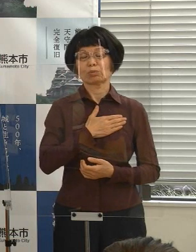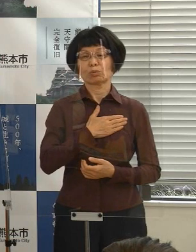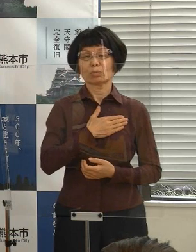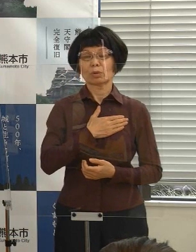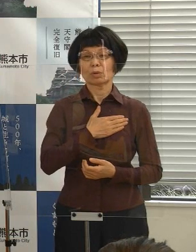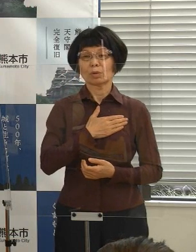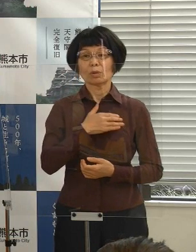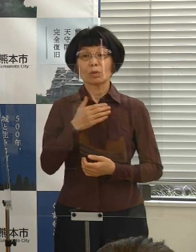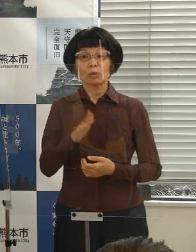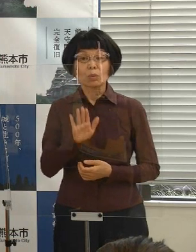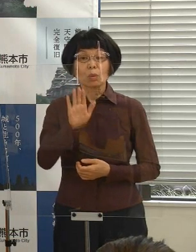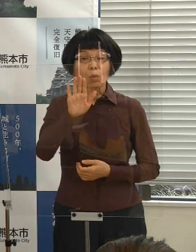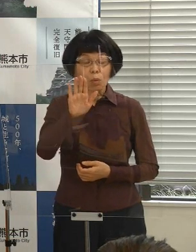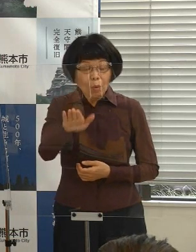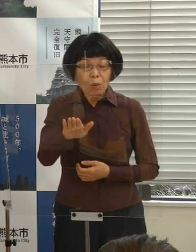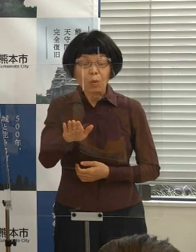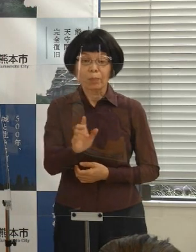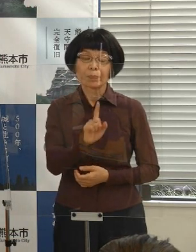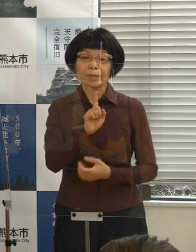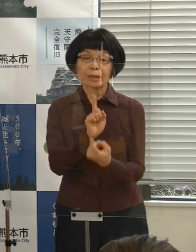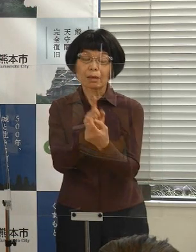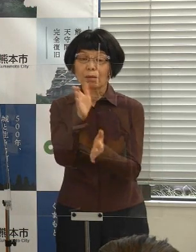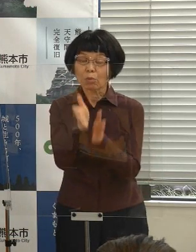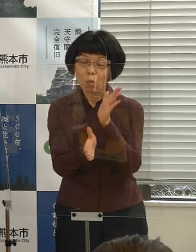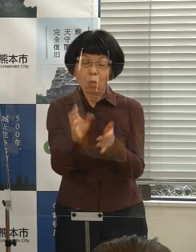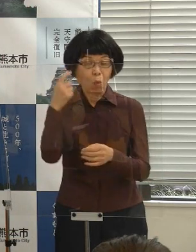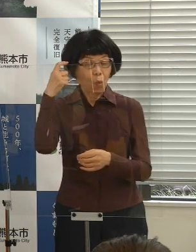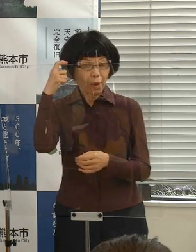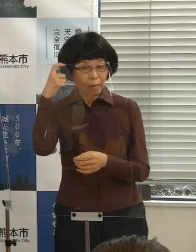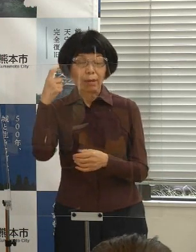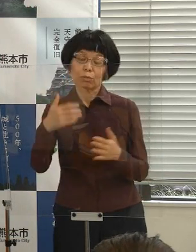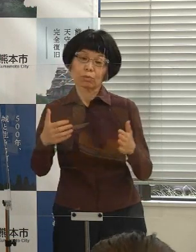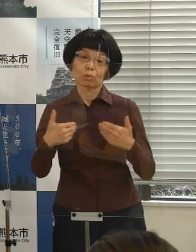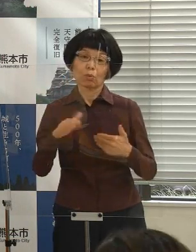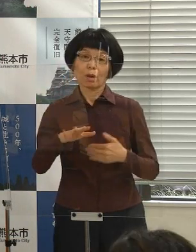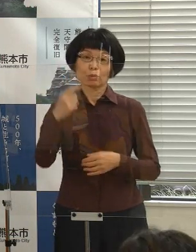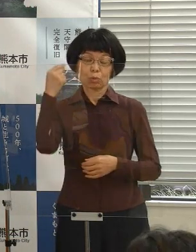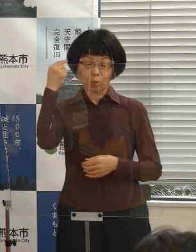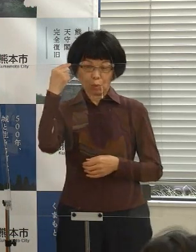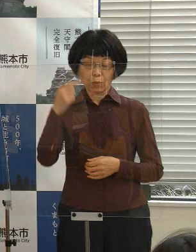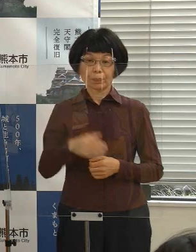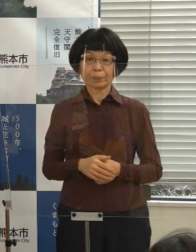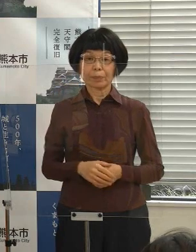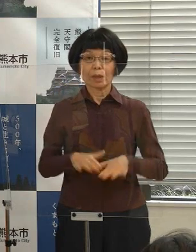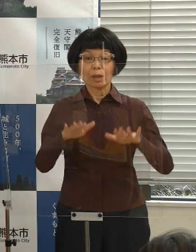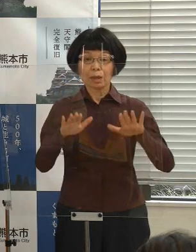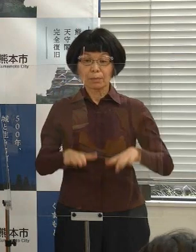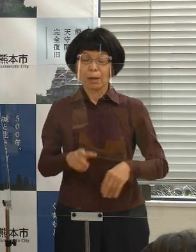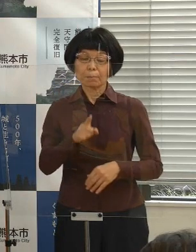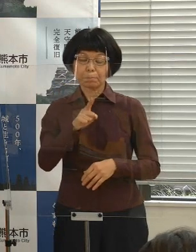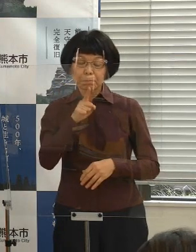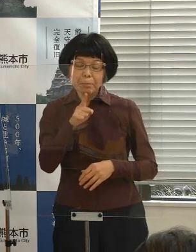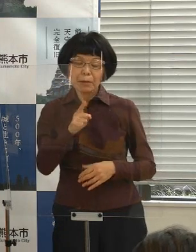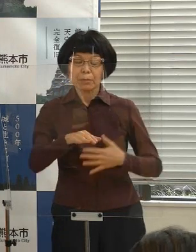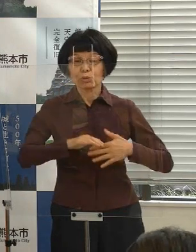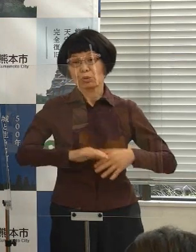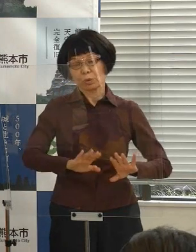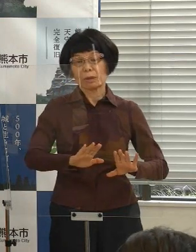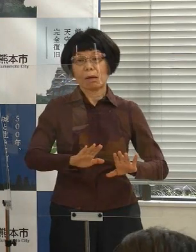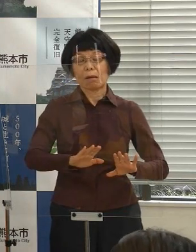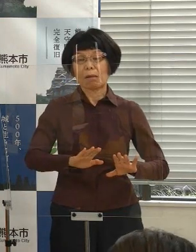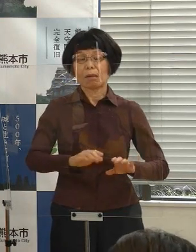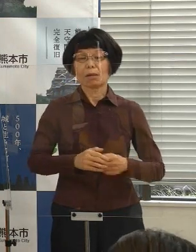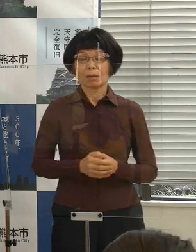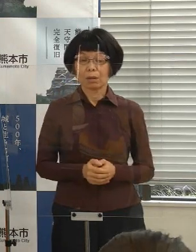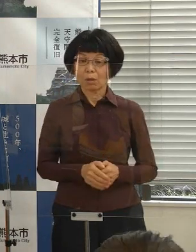でいろいろな対応を考えるということになろうかなというふうに思いますが、現行法でその内密出産ということに関しては、やはり